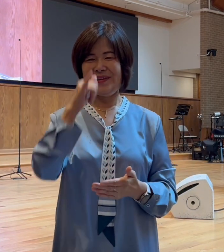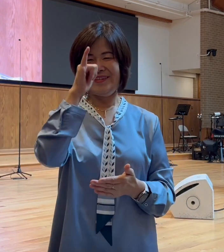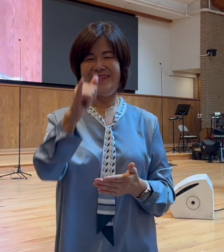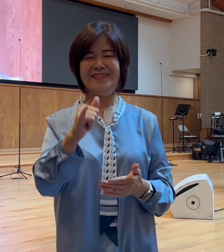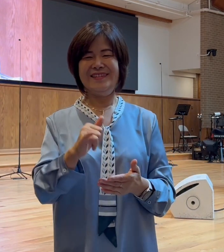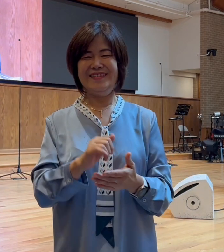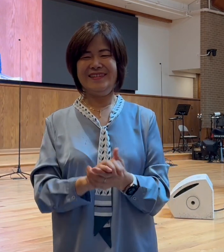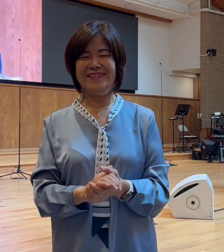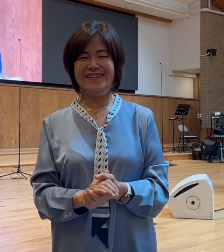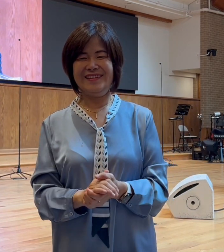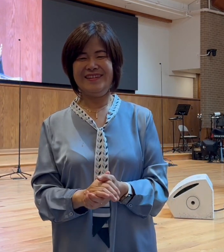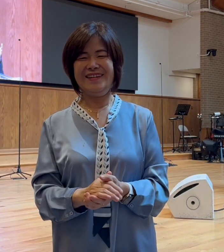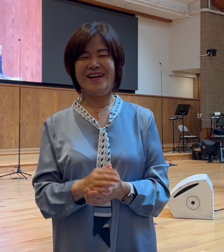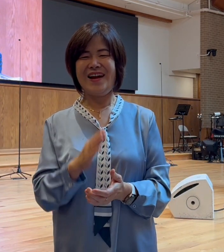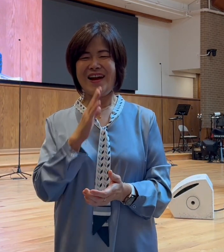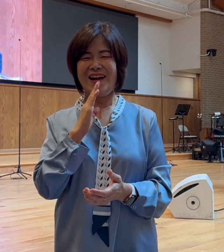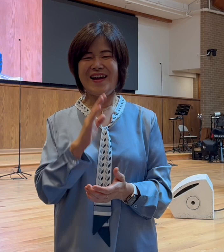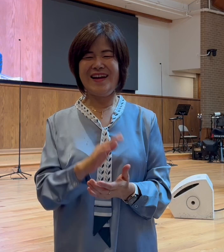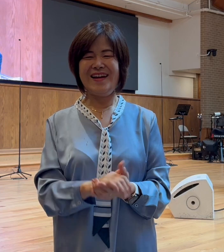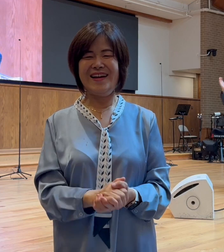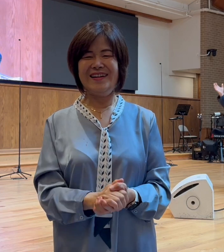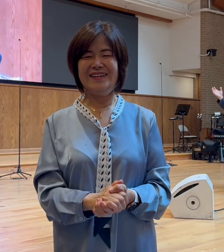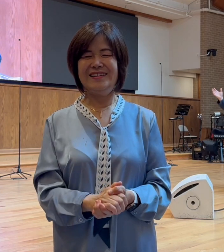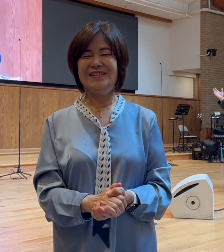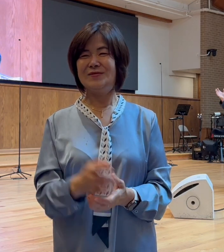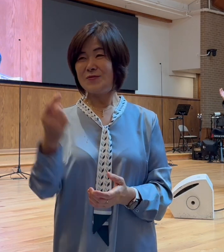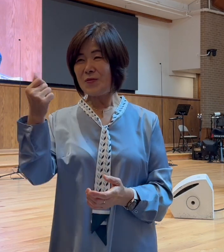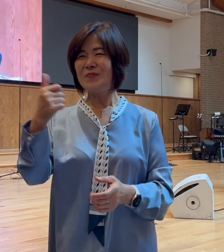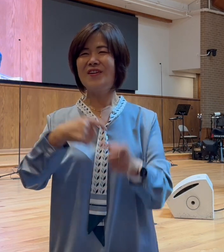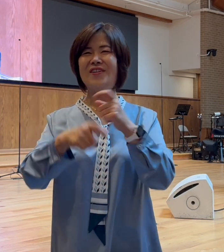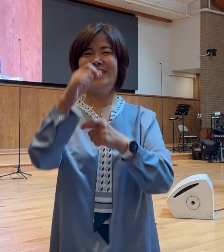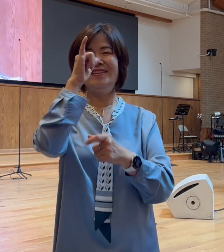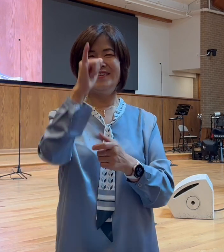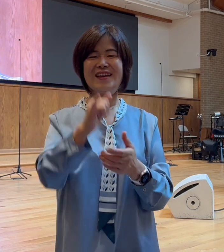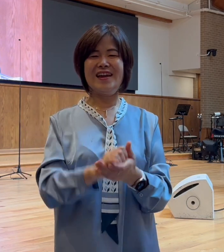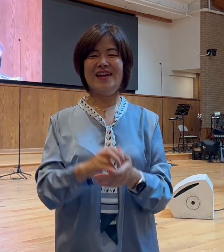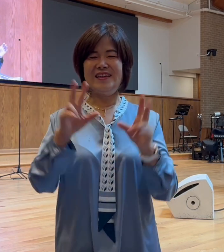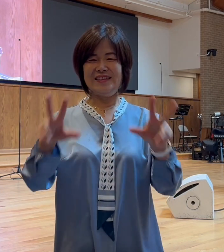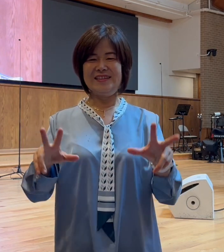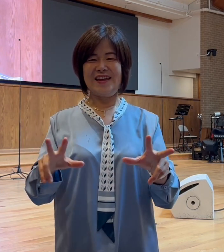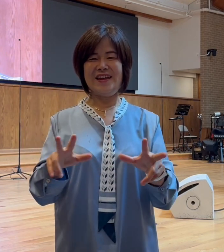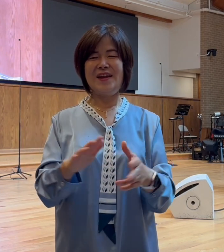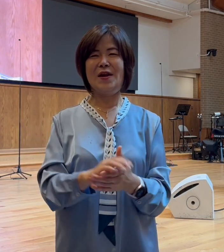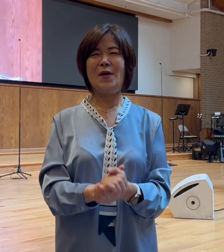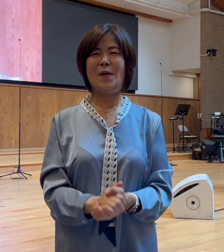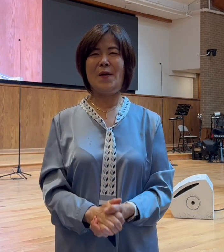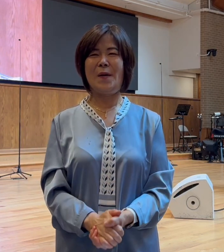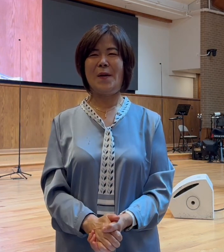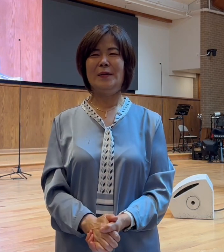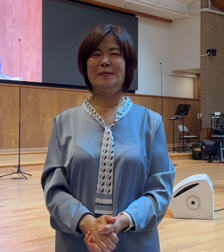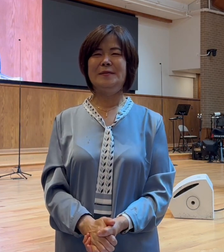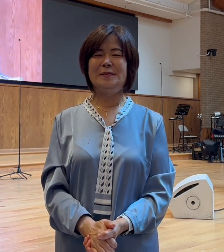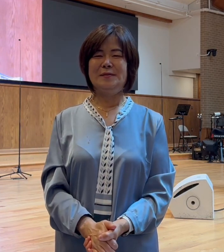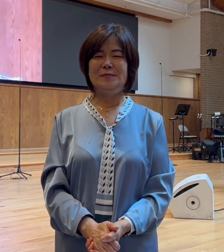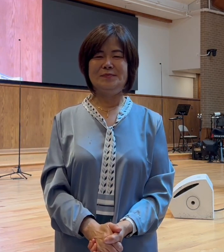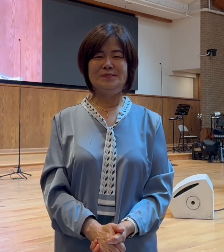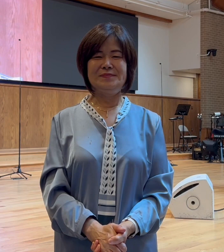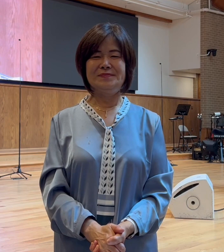있는데 이제 많이 왔어요. 뒤에 좀 더 있기는 있는데 이제 사위 녀석 얘기 안 해야 될 것 같아요. 시간이 없어 안 되겠습니다.